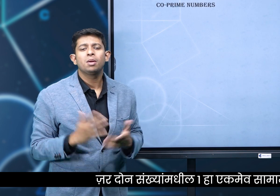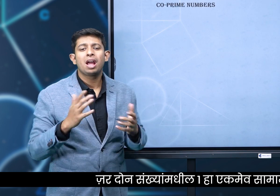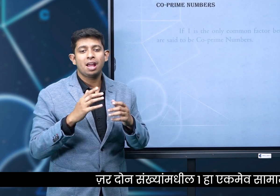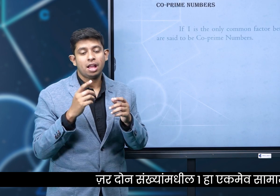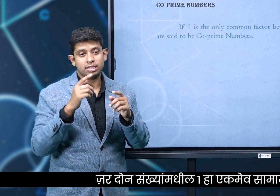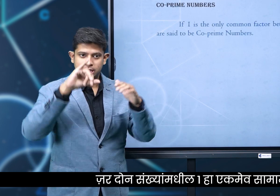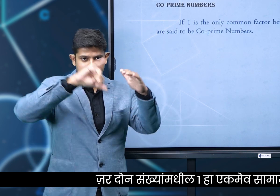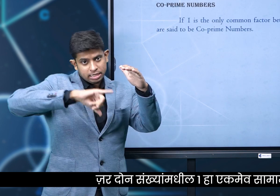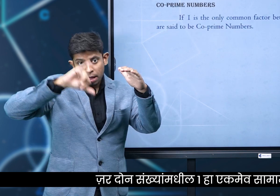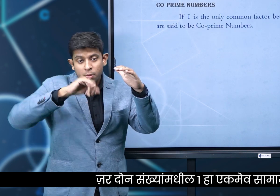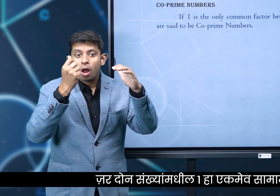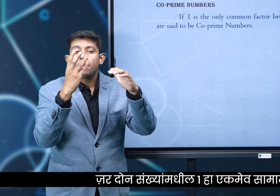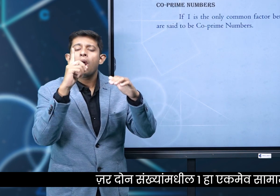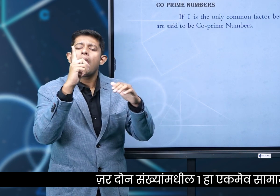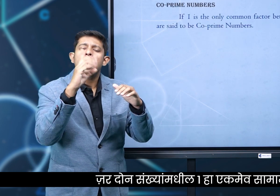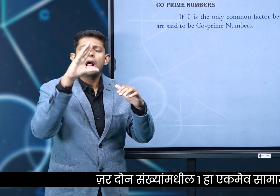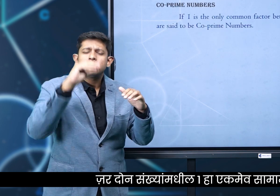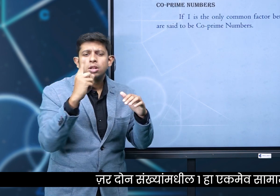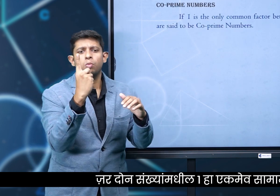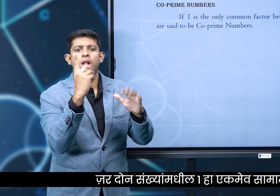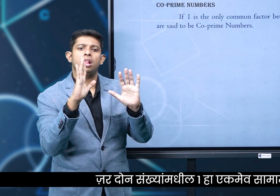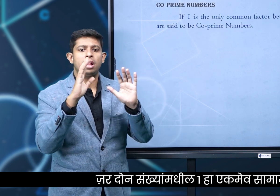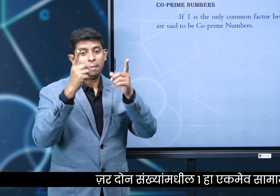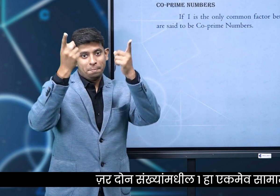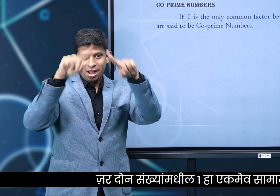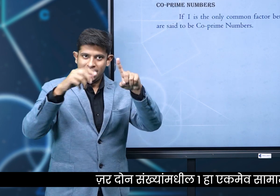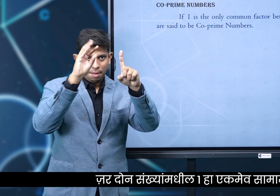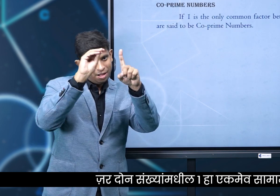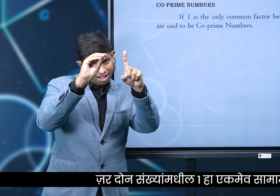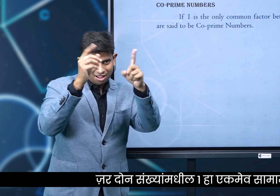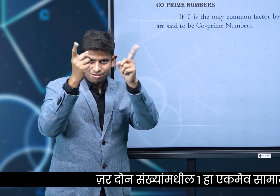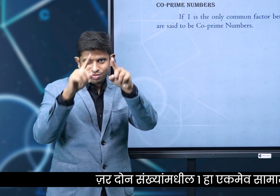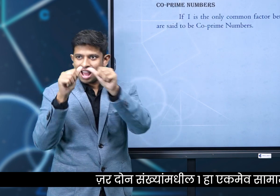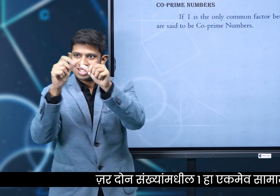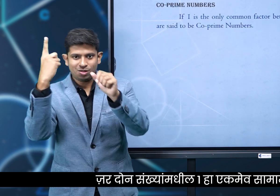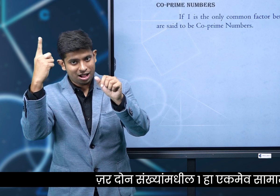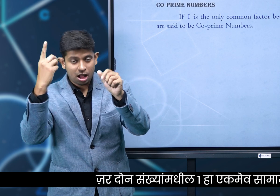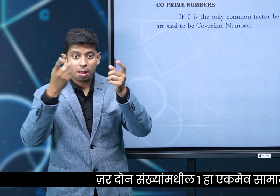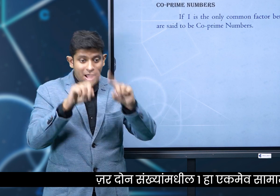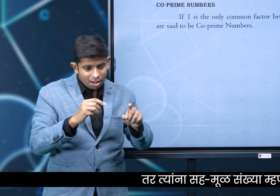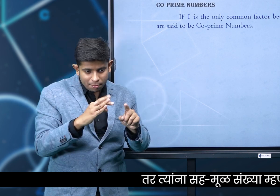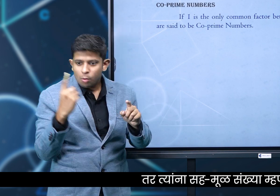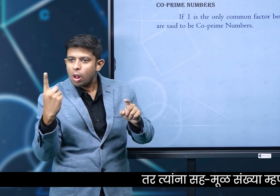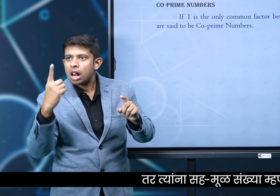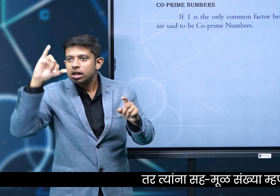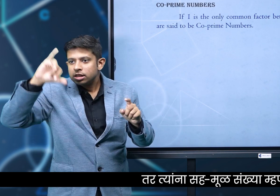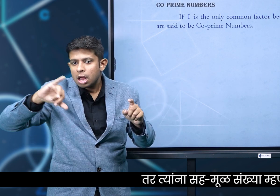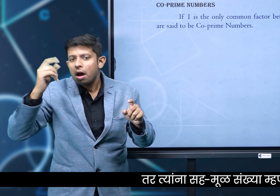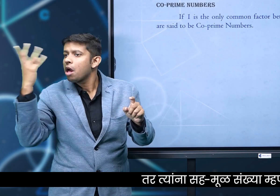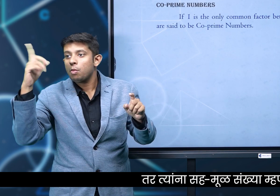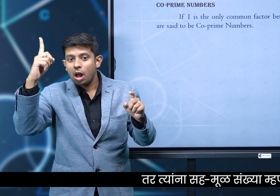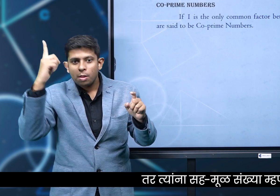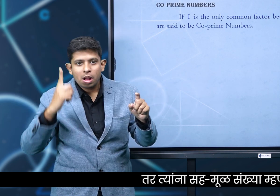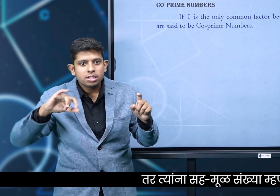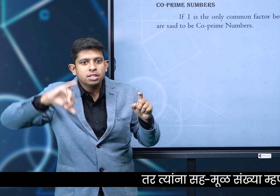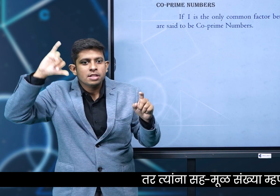जर दोन संख्यांमधील एक हा एकमेव सामान्य घटक असेल तर त्यांना सहमूळ संख्या म्हणतात.